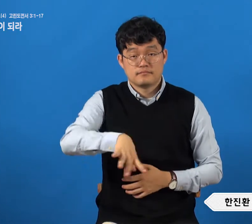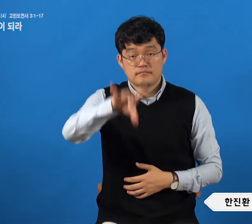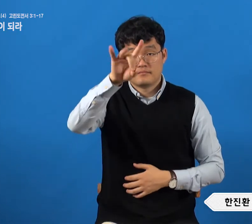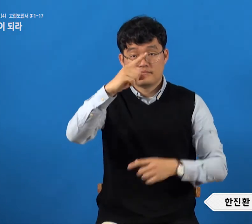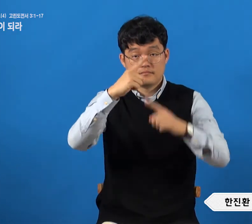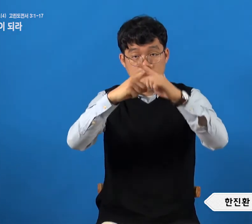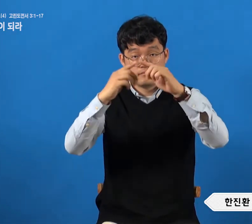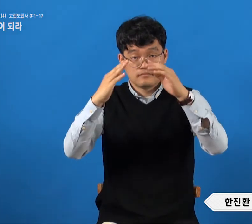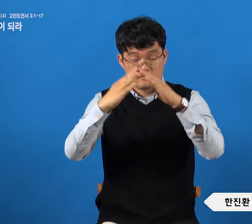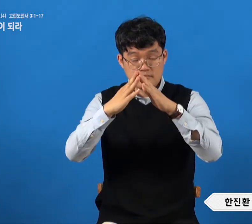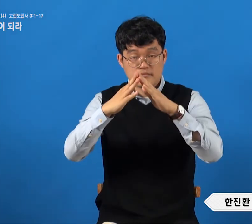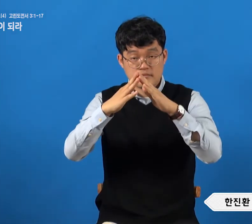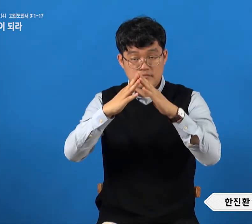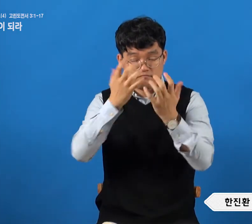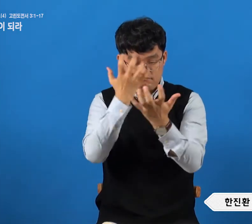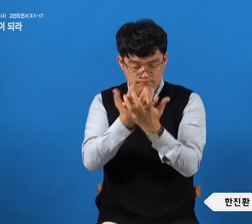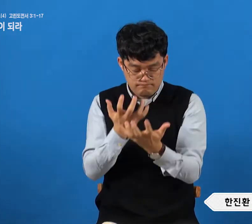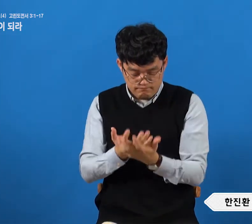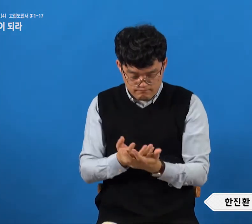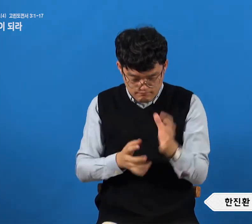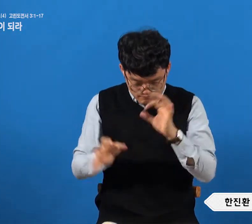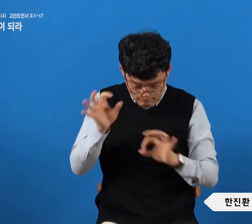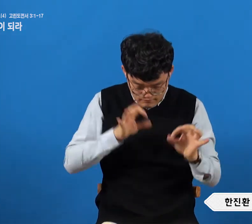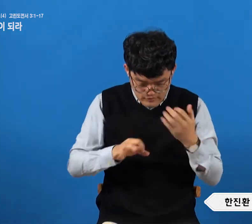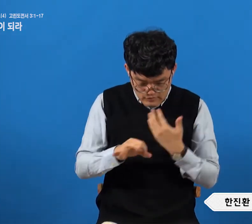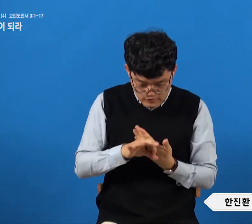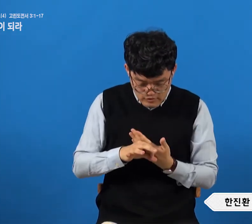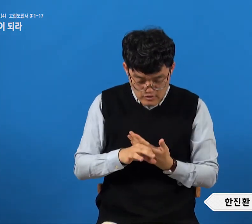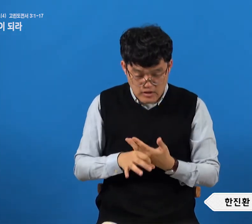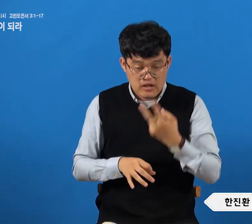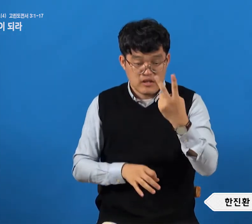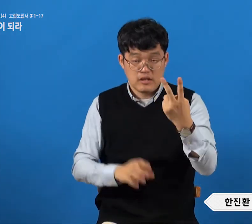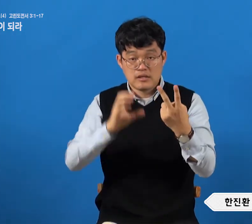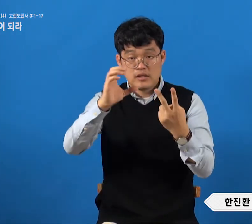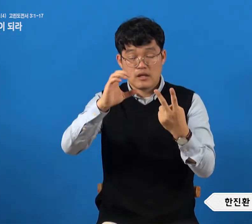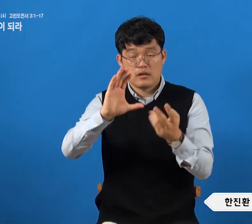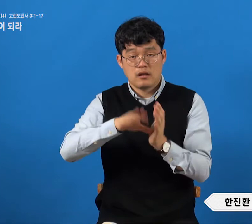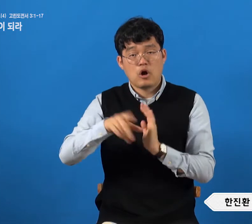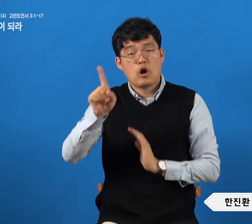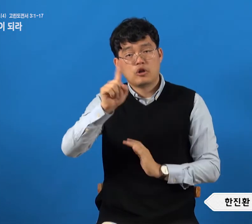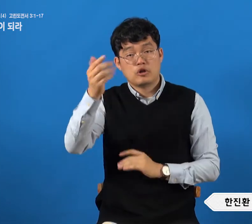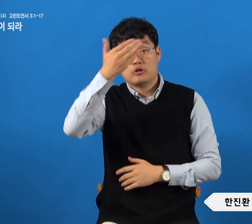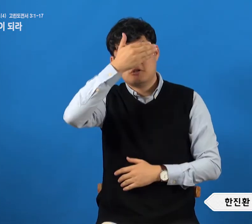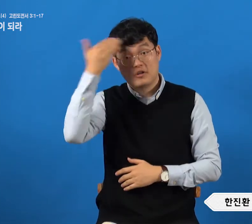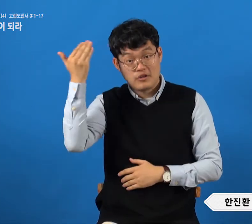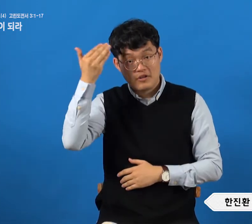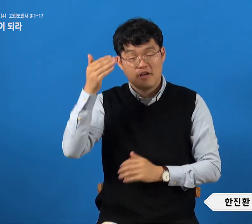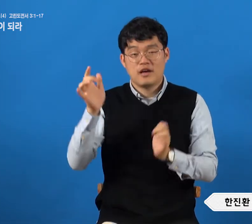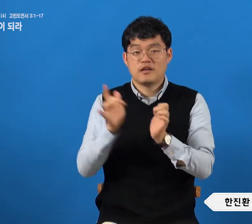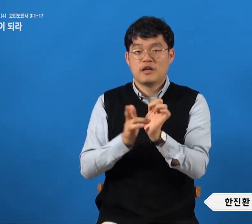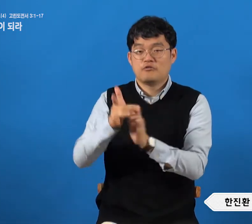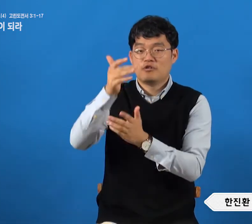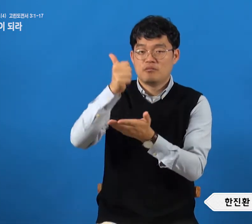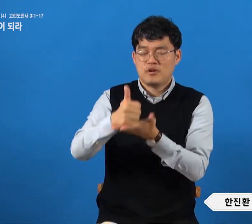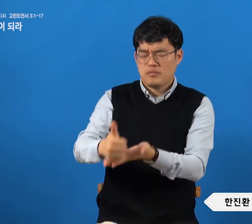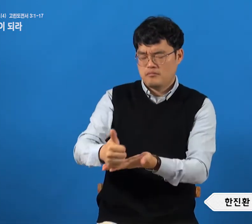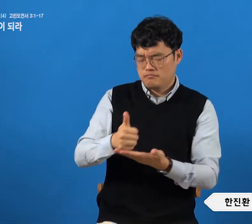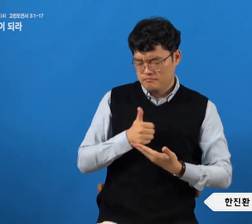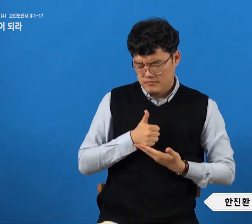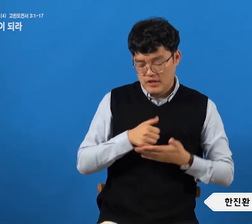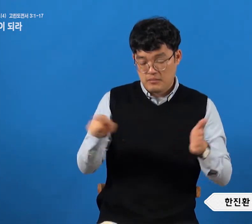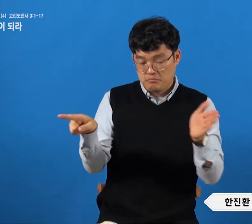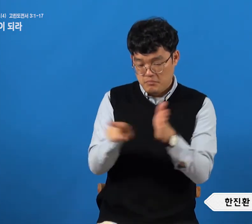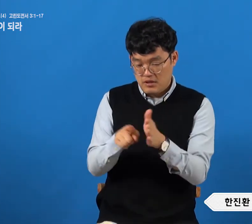초기 교회 문헌을 보면 이런 얘기도 있습니다. 2세기경에 한 청년이 예수님을 영접하고 신자가